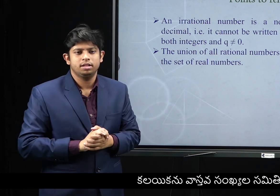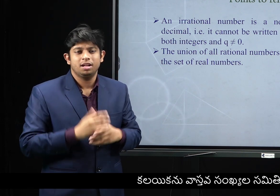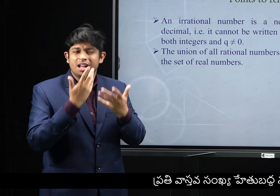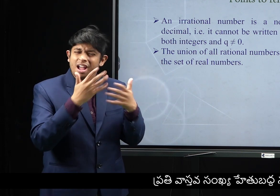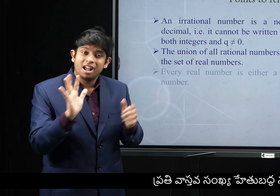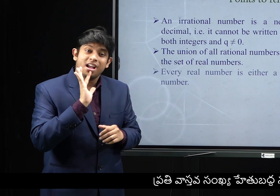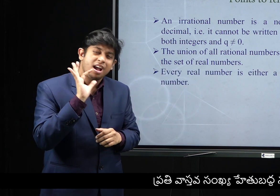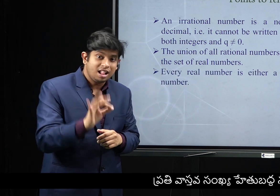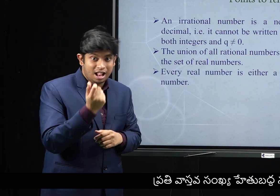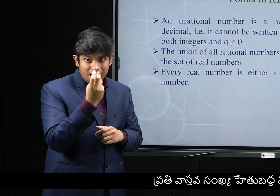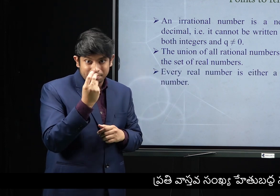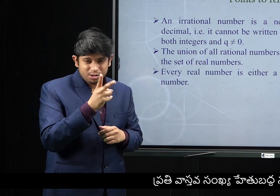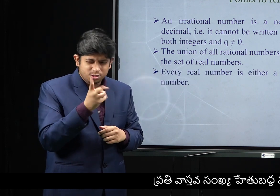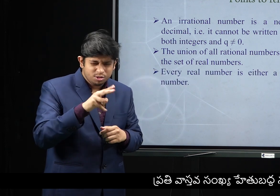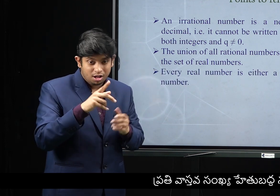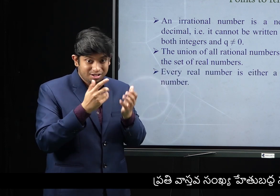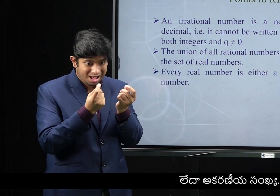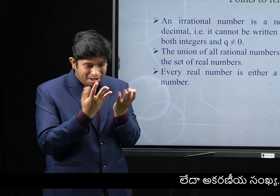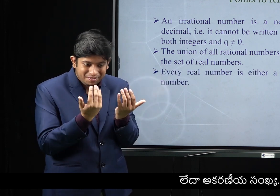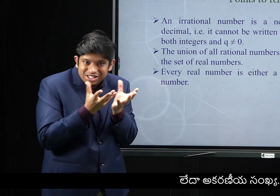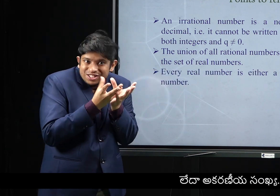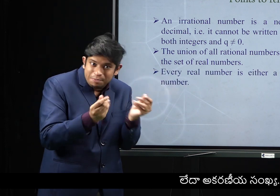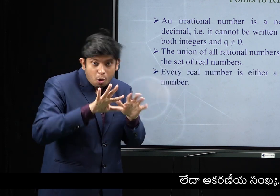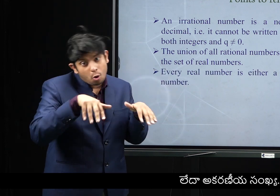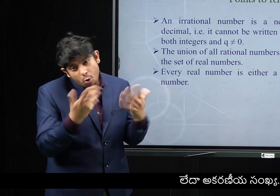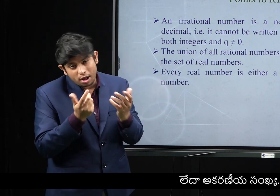ప్రతి వాస్తవ సంఖ్య హేతుబద్ధ సంఖ్య లేదా అకరణీయ సంఖ్య.